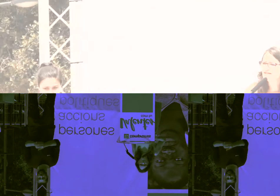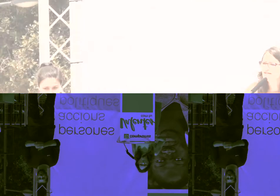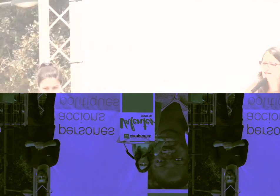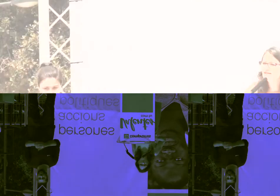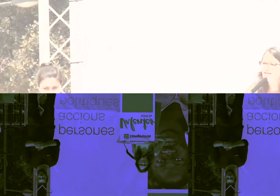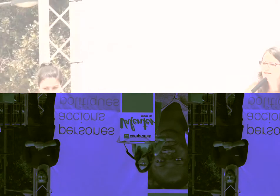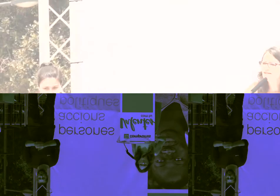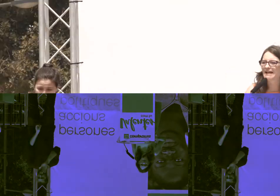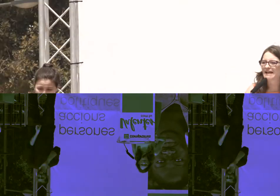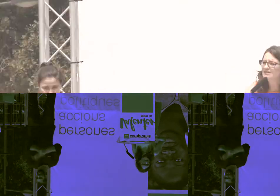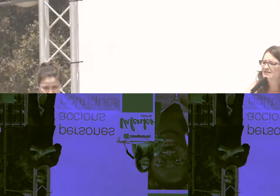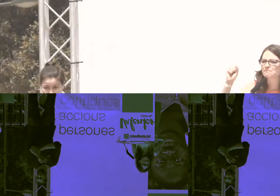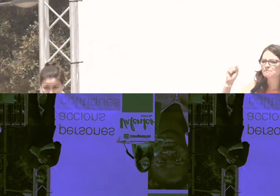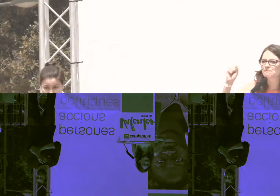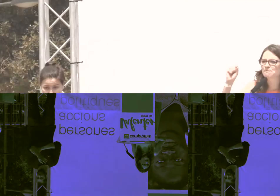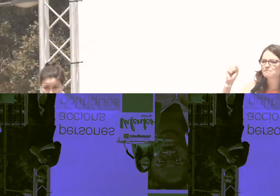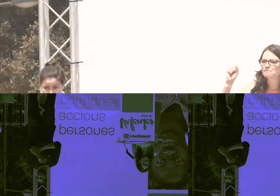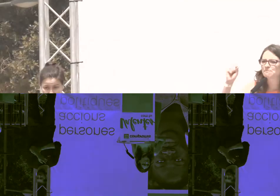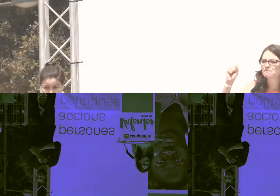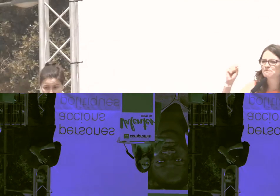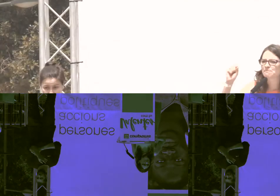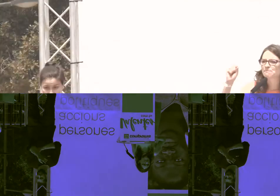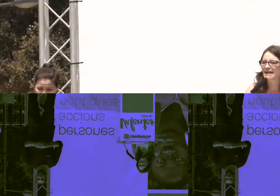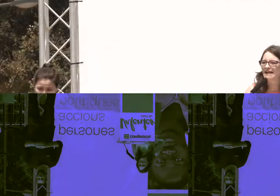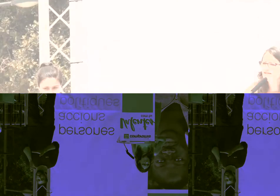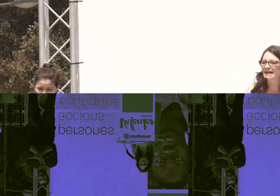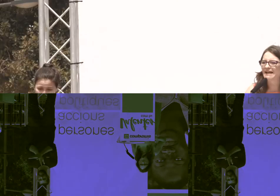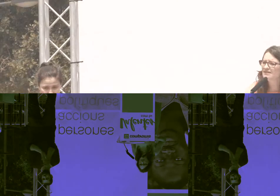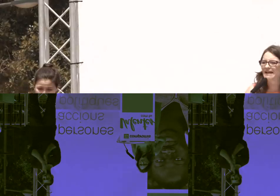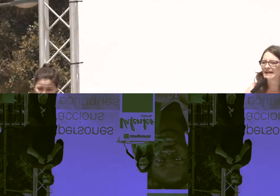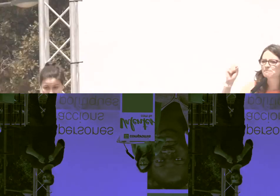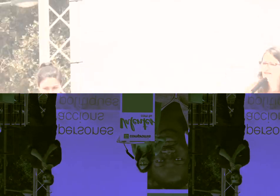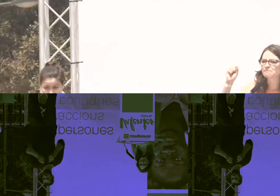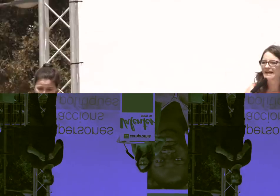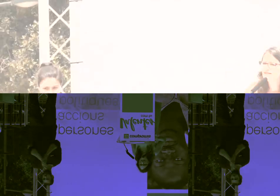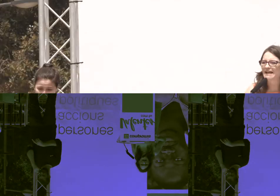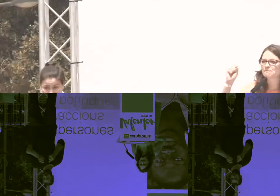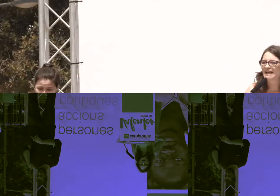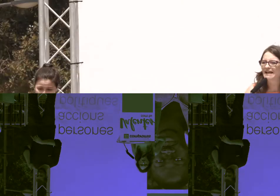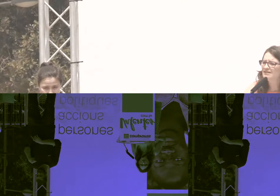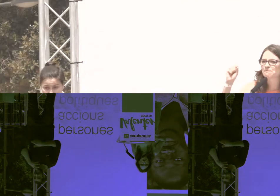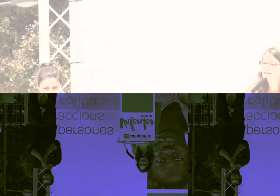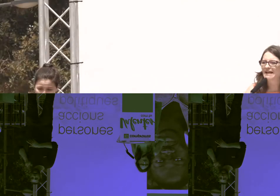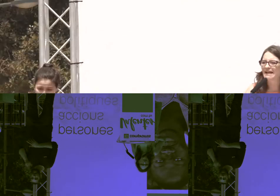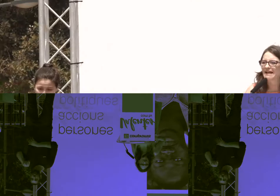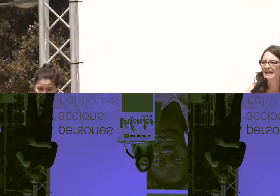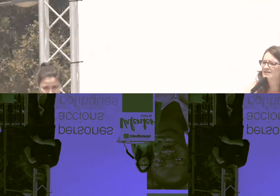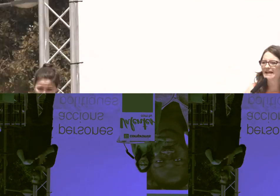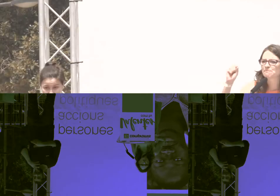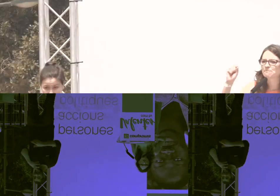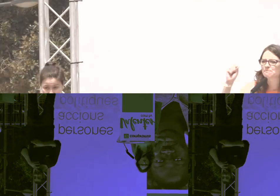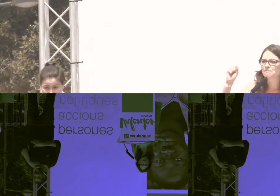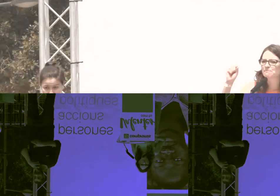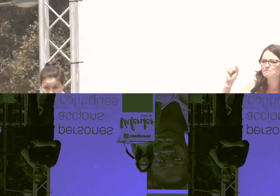se'ns crema mig país. Se'n recordeu? Ui, en 2017, això ja no és possible. Hem llançat